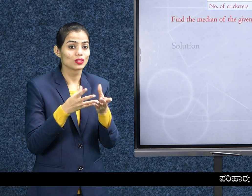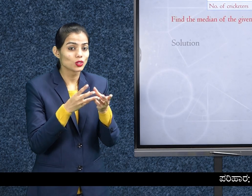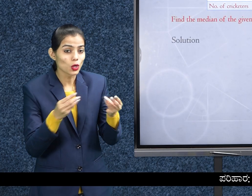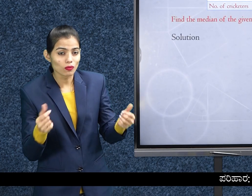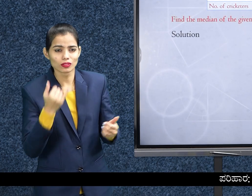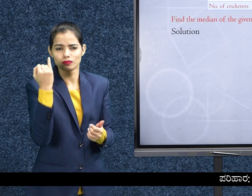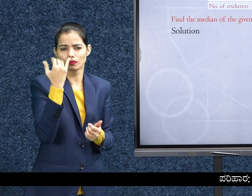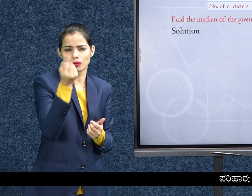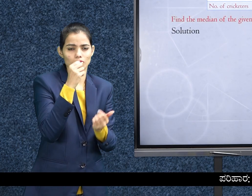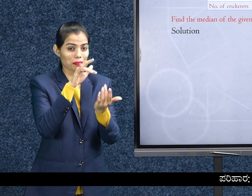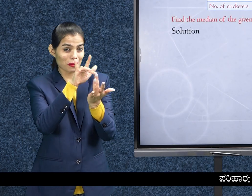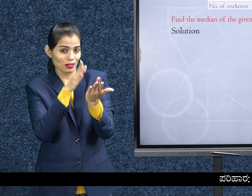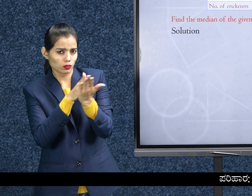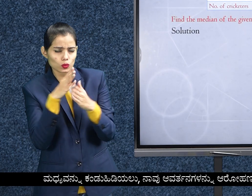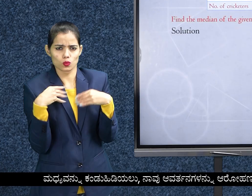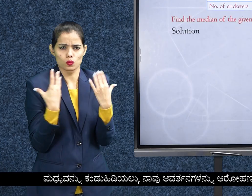ಪರಿಹಾರ: